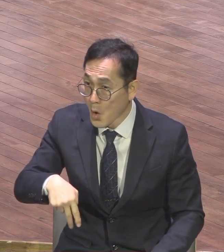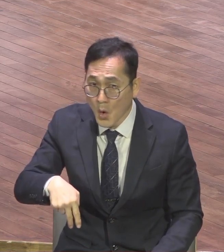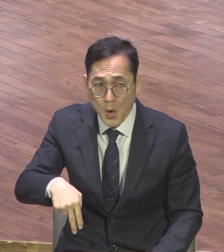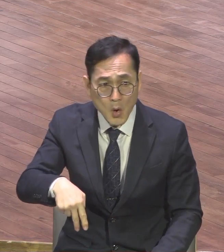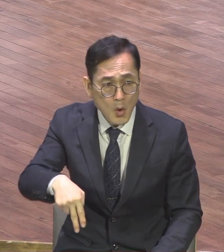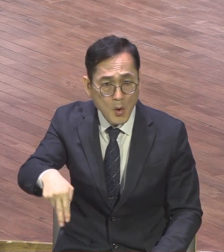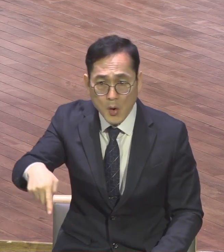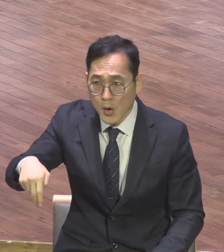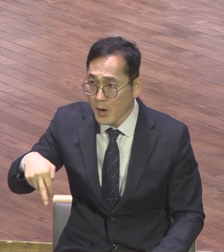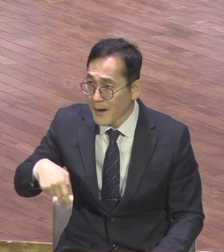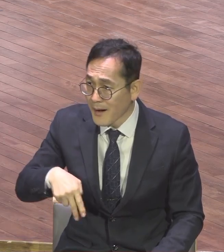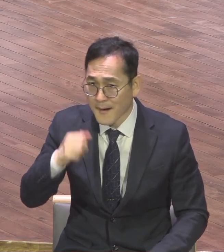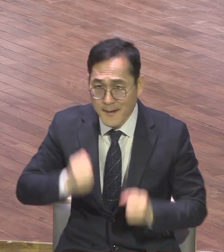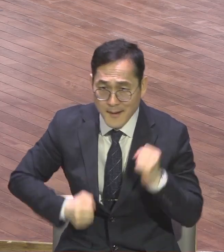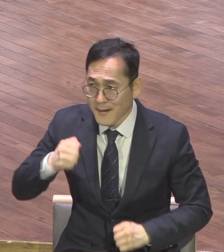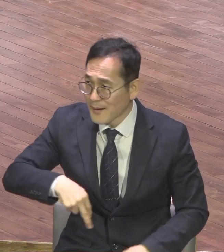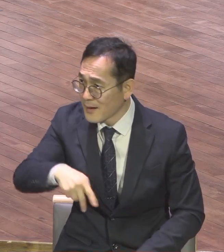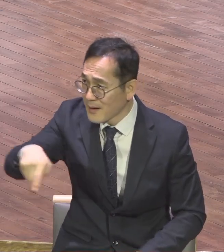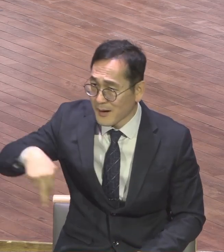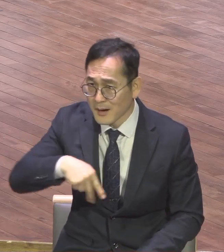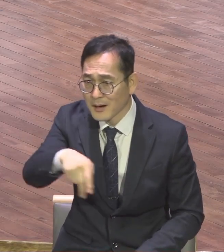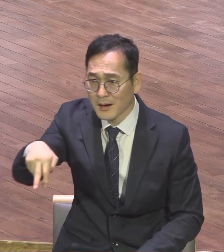하며 하나님을 찬송하니.